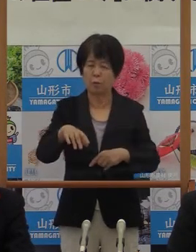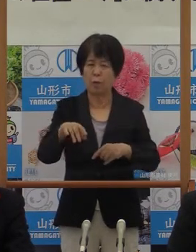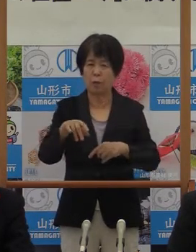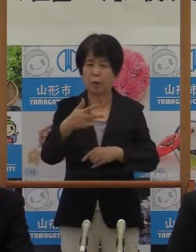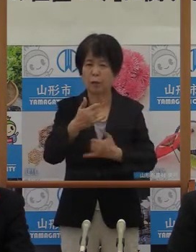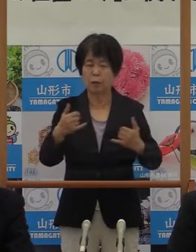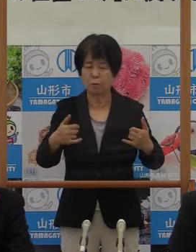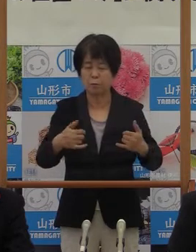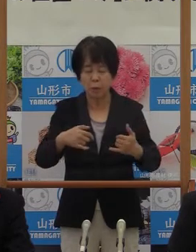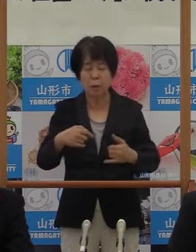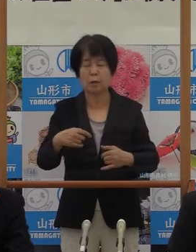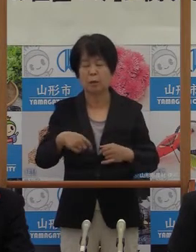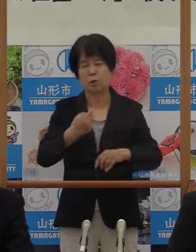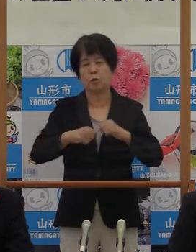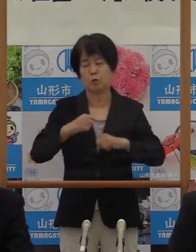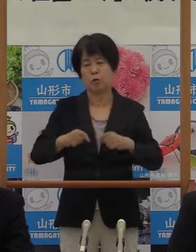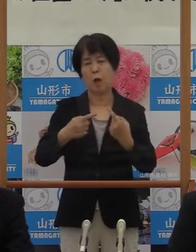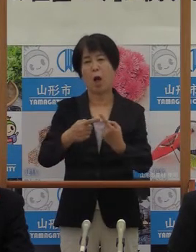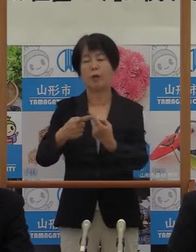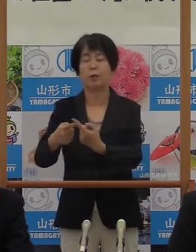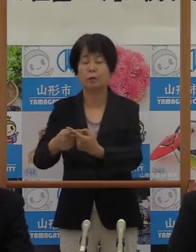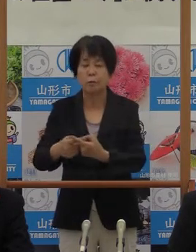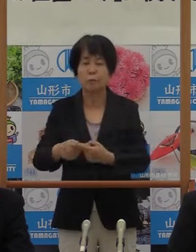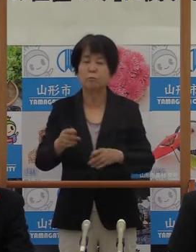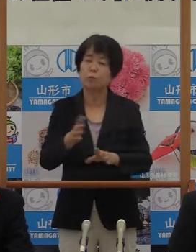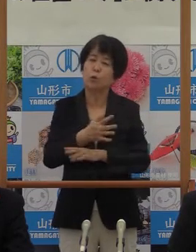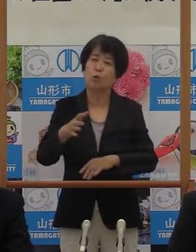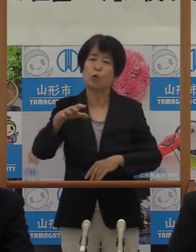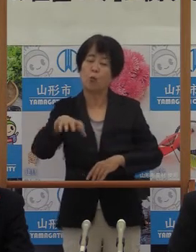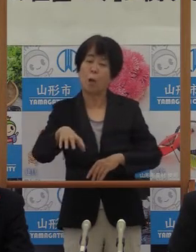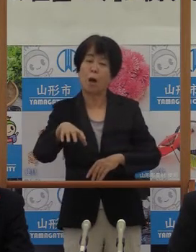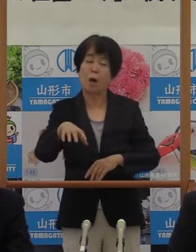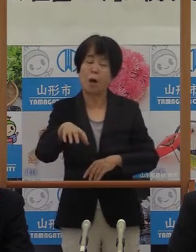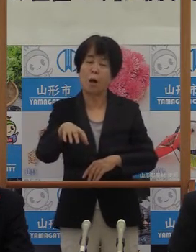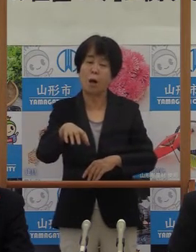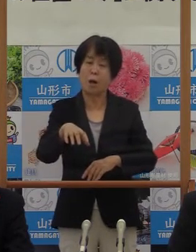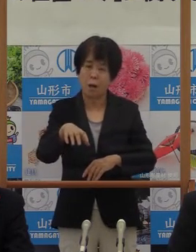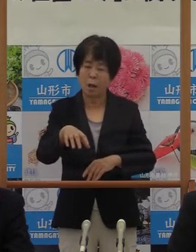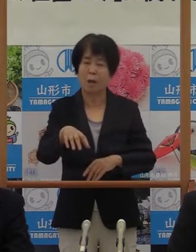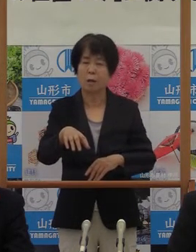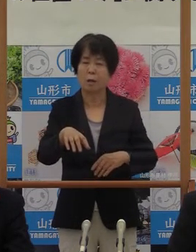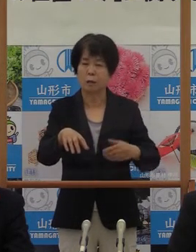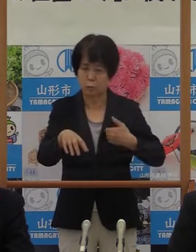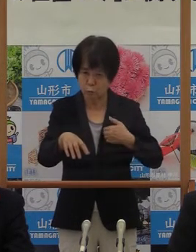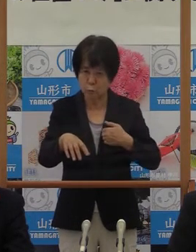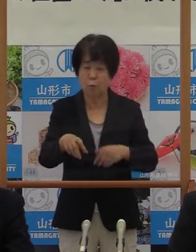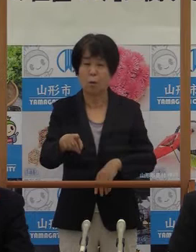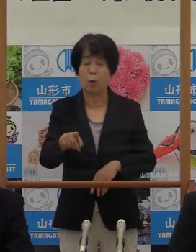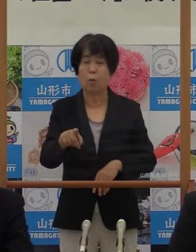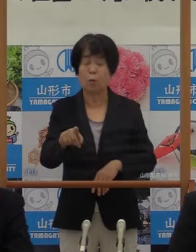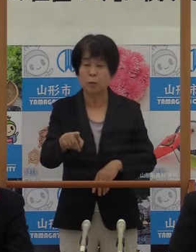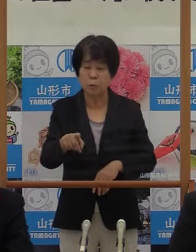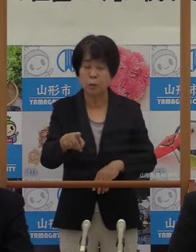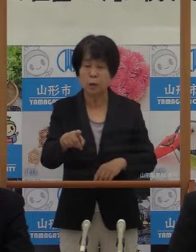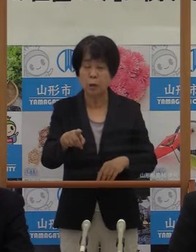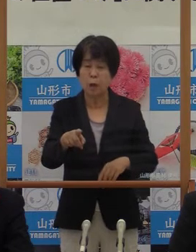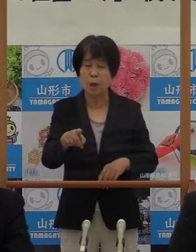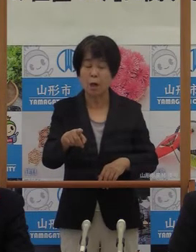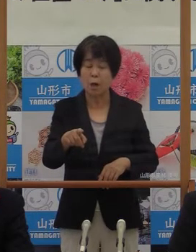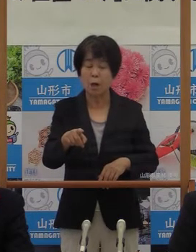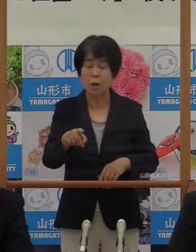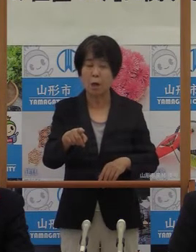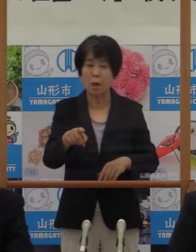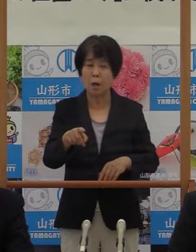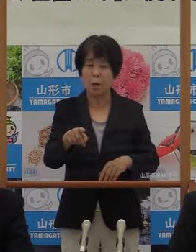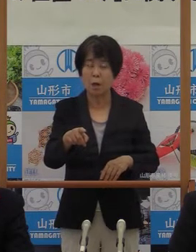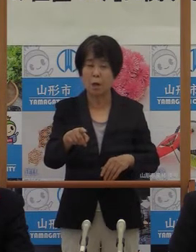って憩いの場とできるということもありますし、そうした部分も